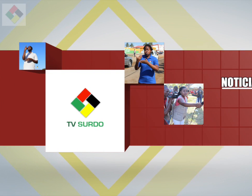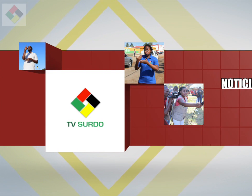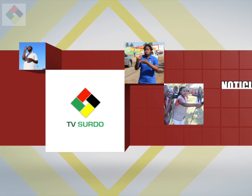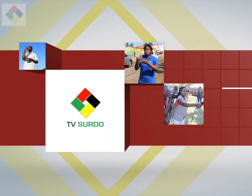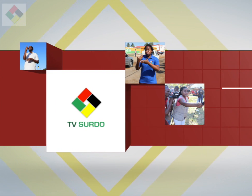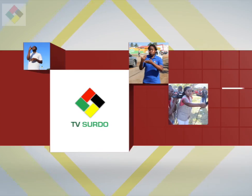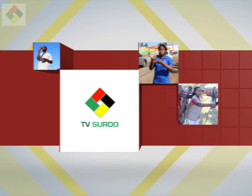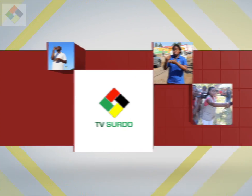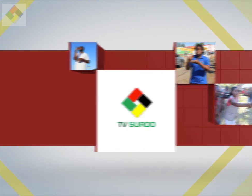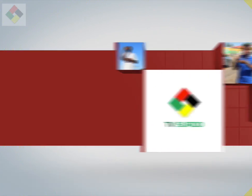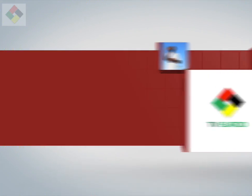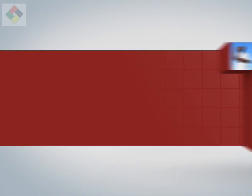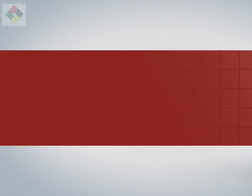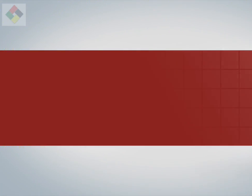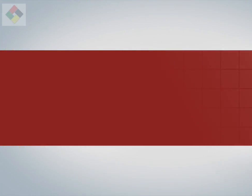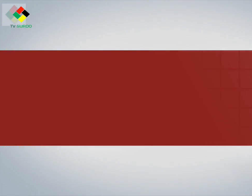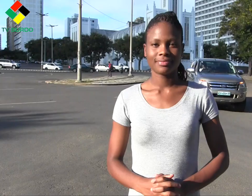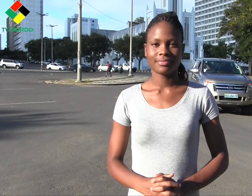Música